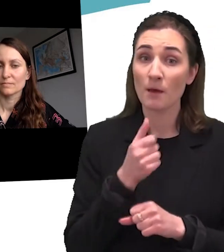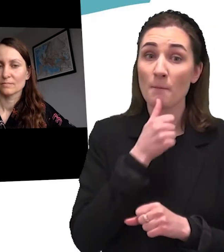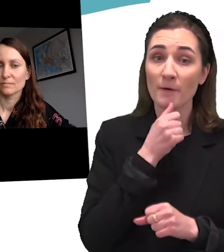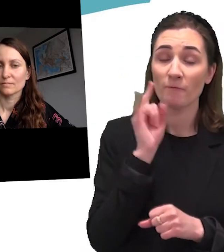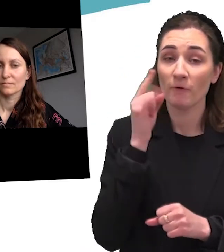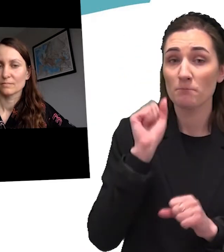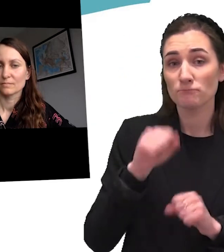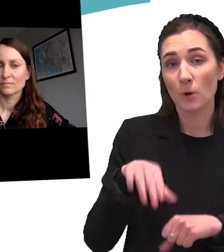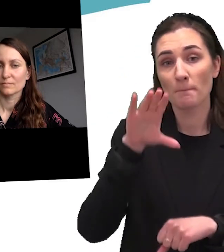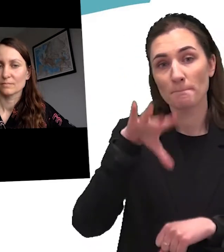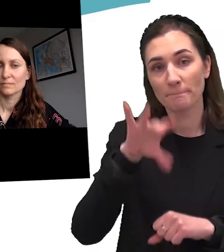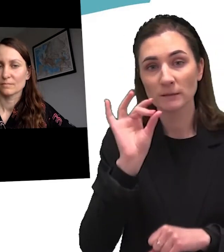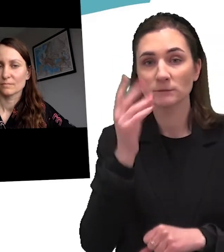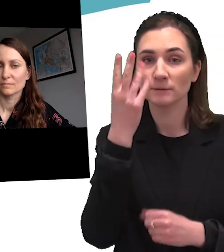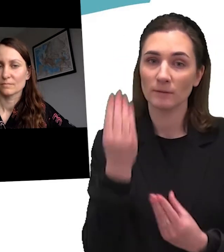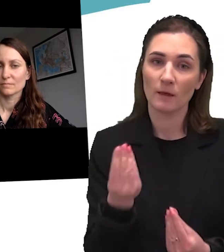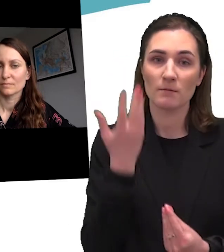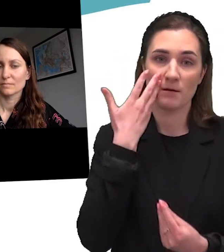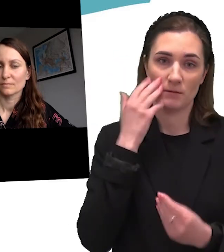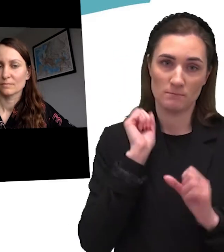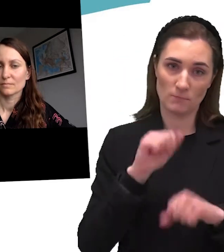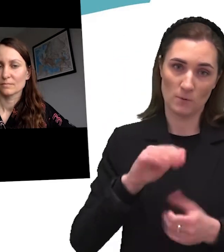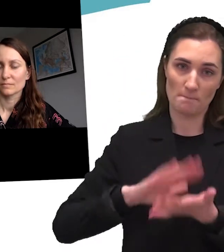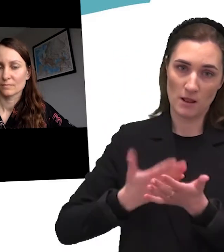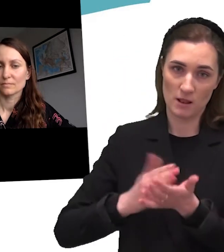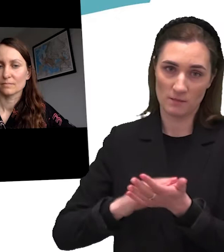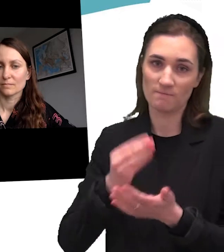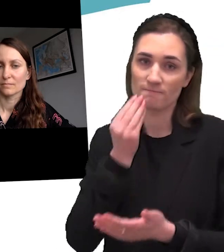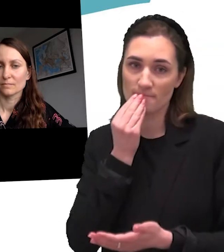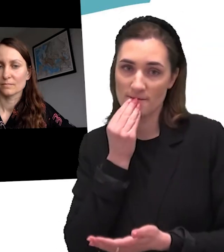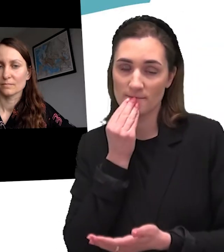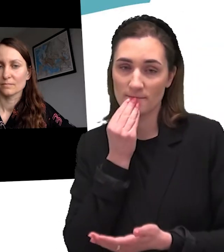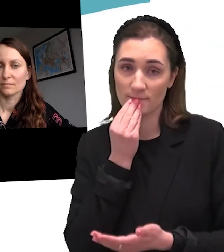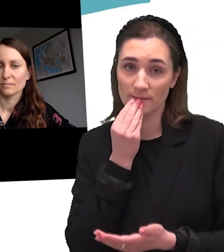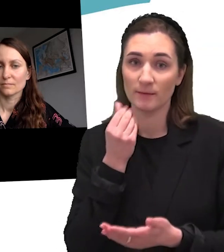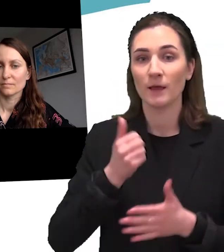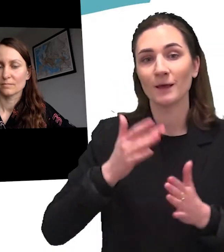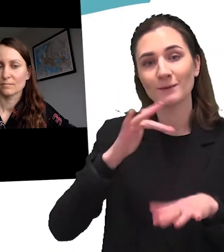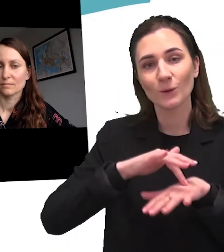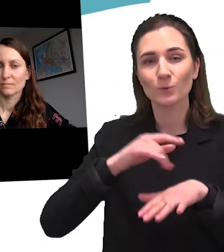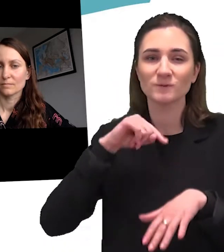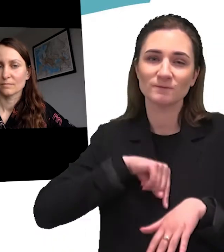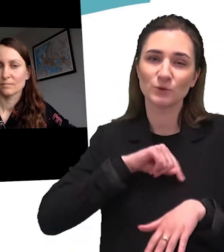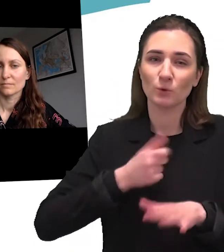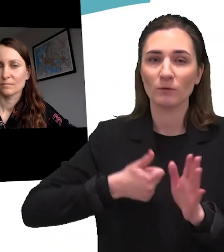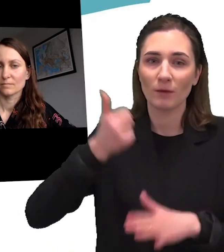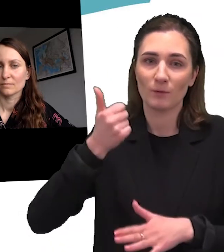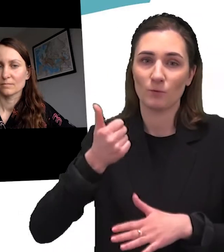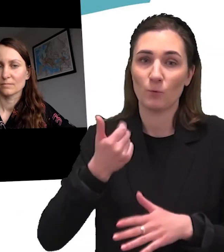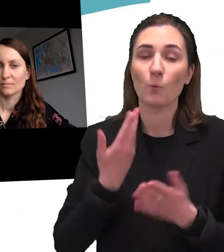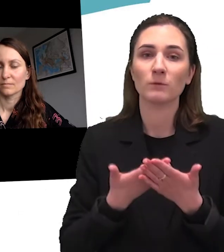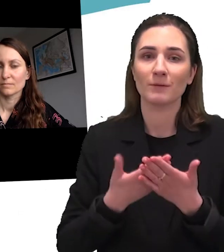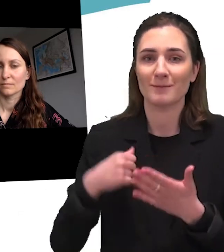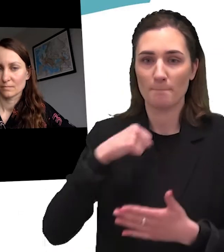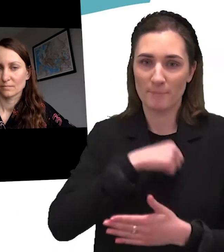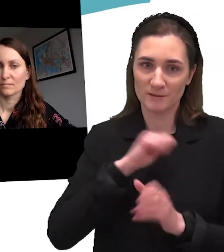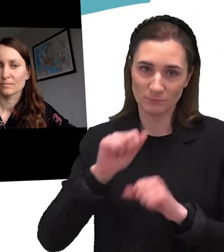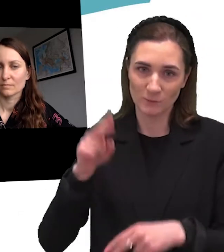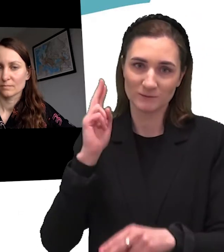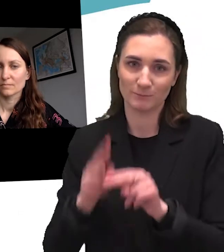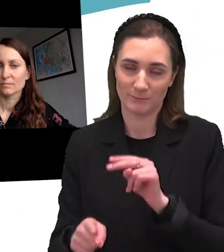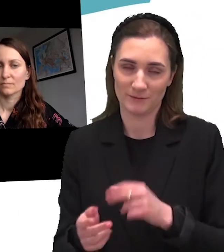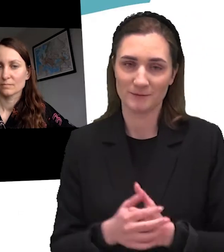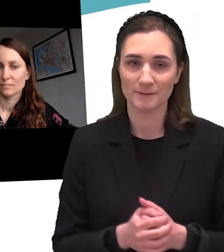gali išsirinkti, kuriom dienom jisai valgys. Tai jis vėl jausis visiškai kitaip, nes jisai sprendžia, kada jisai tos blynus